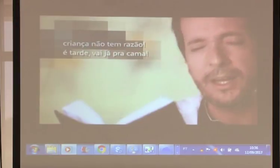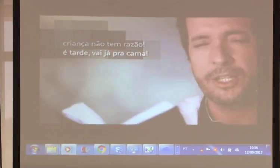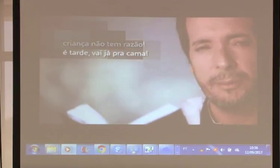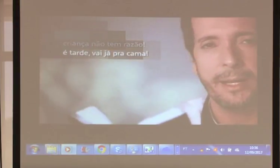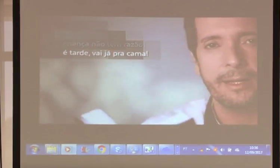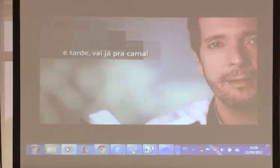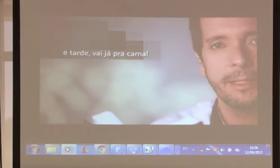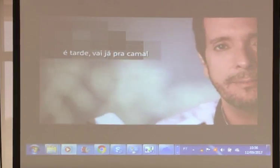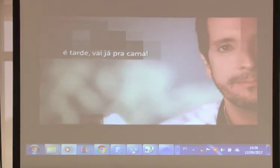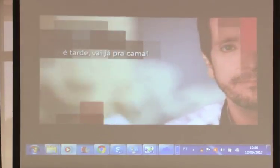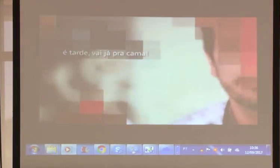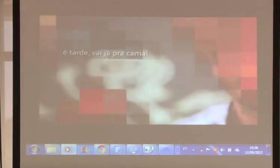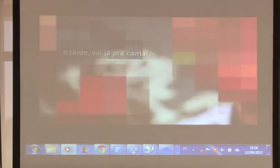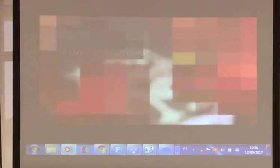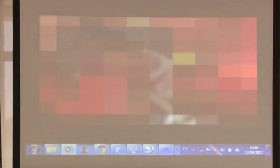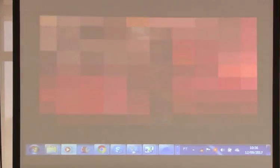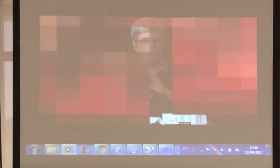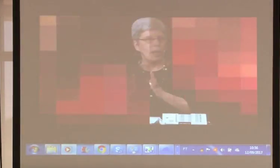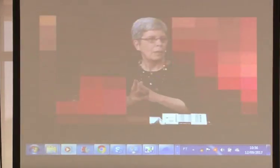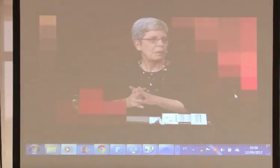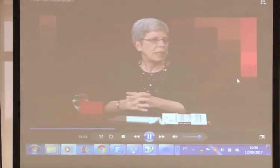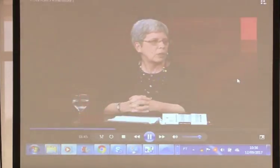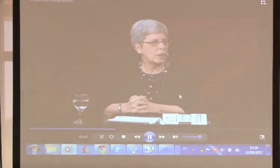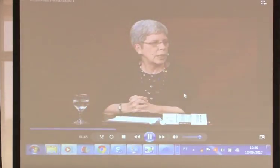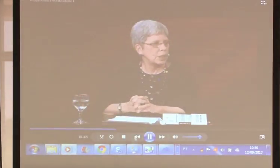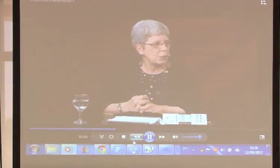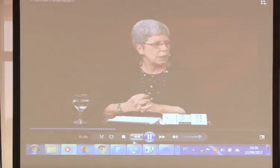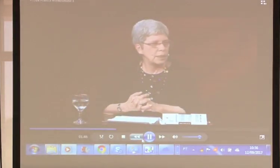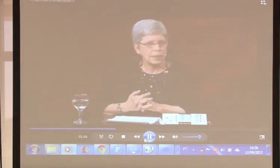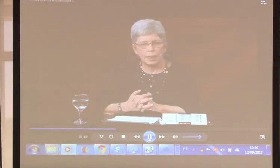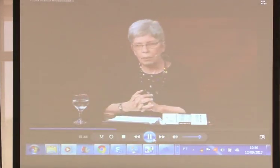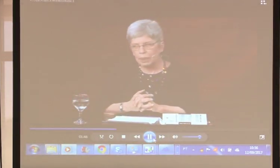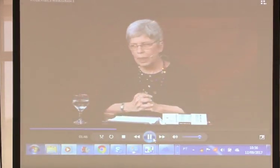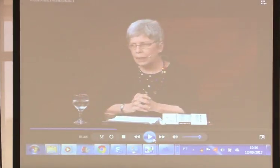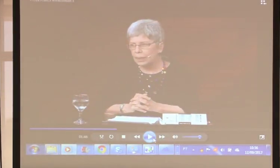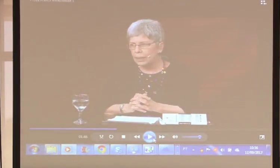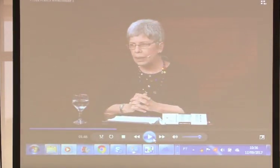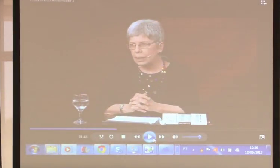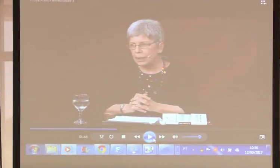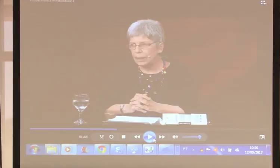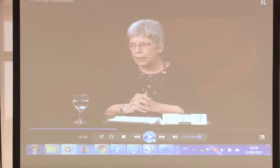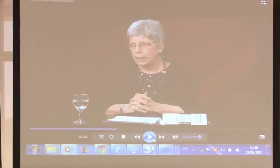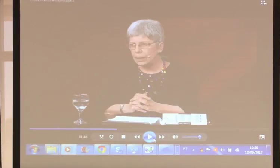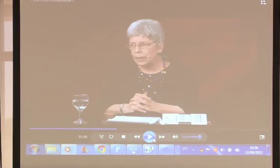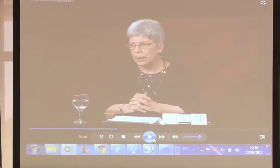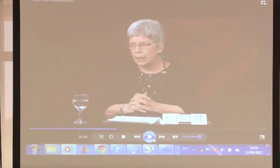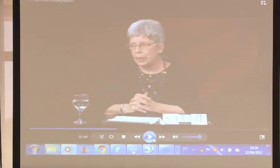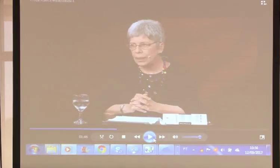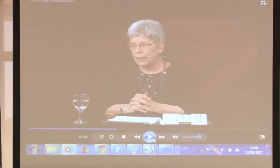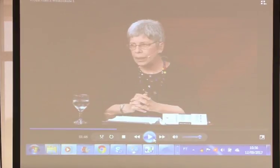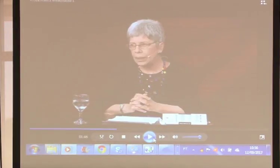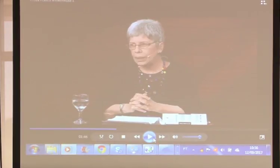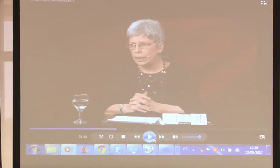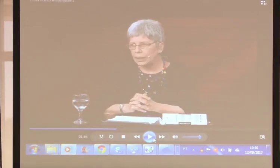pra cama. A primeira coisa que a gente precisa lembrar, Só essa primeira parte